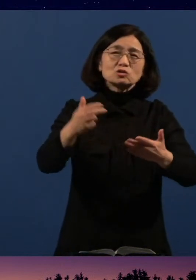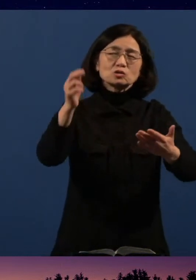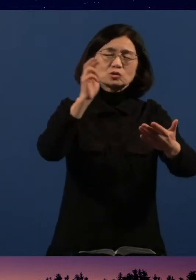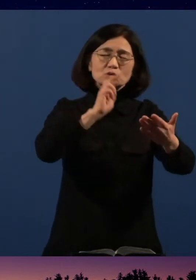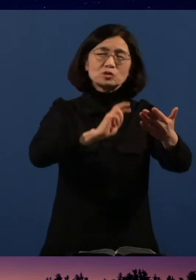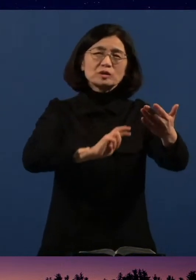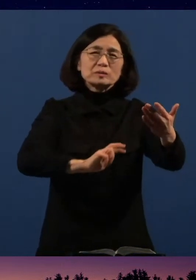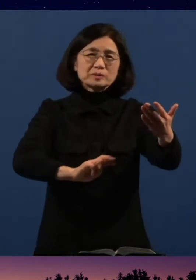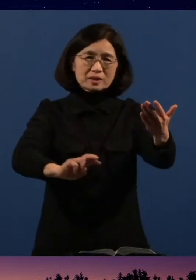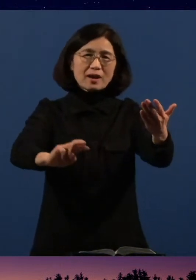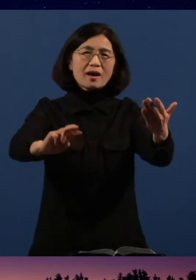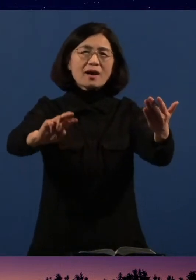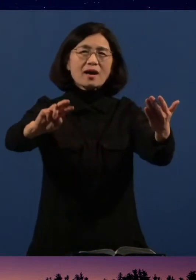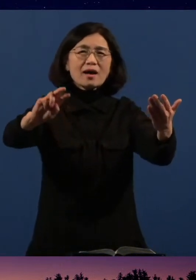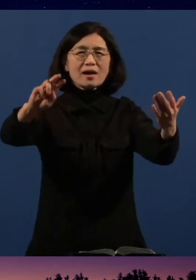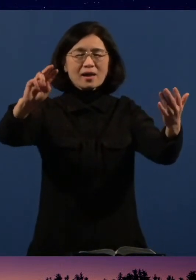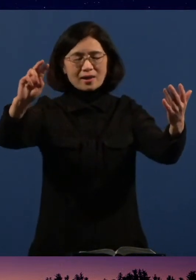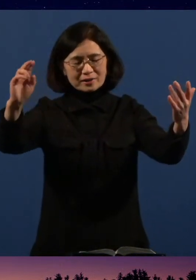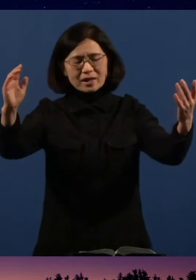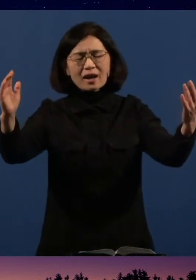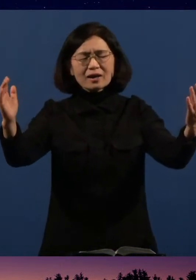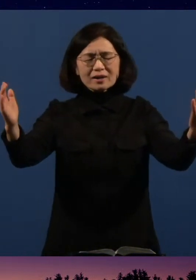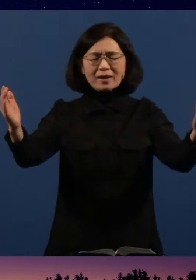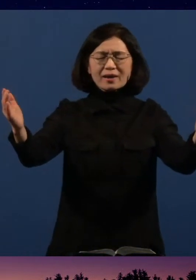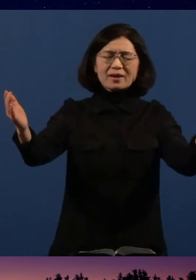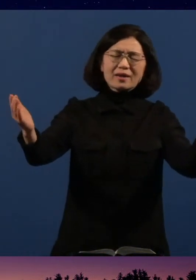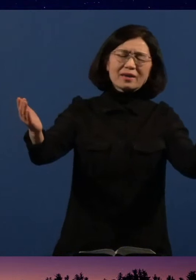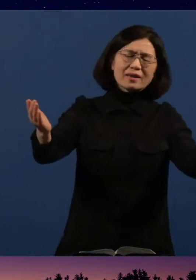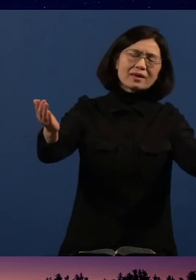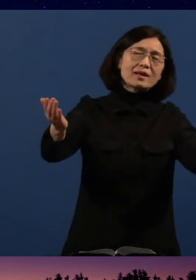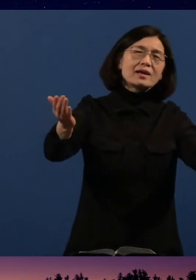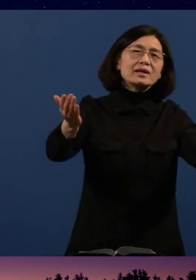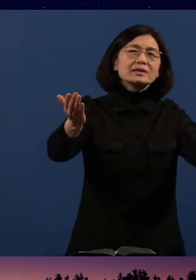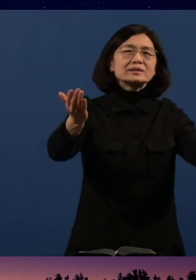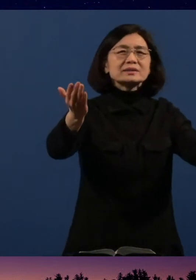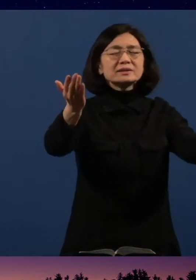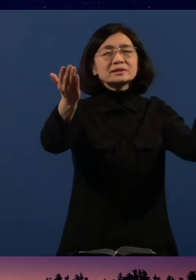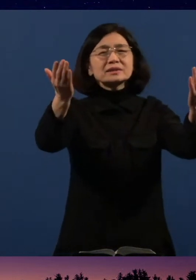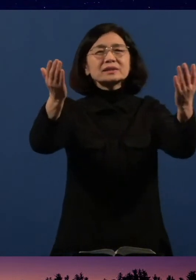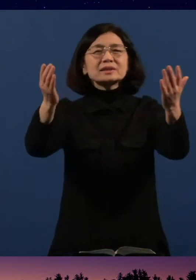진실하신 주님 찬양해.